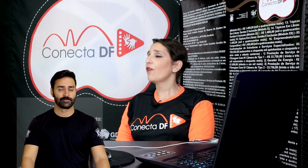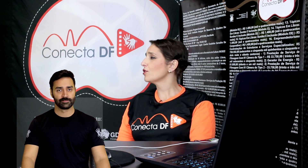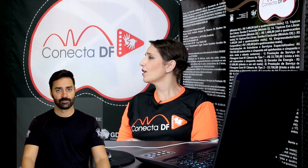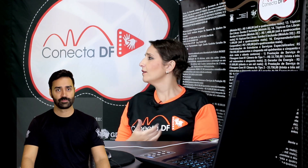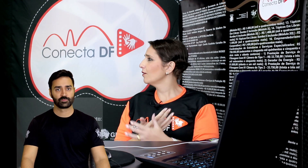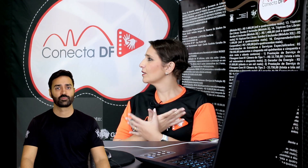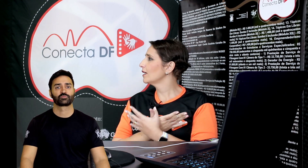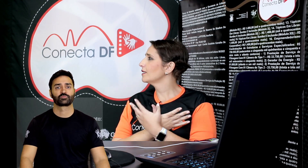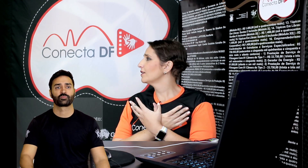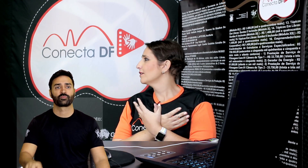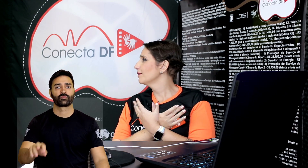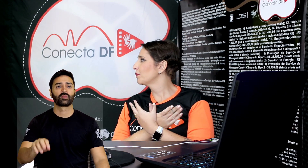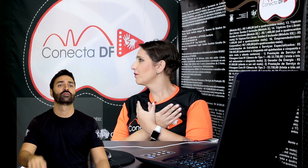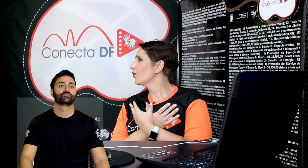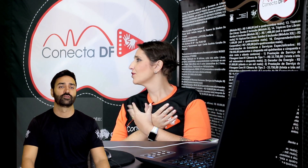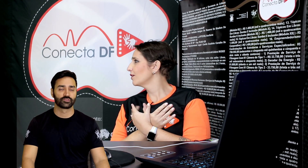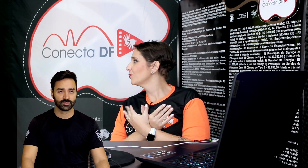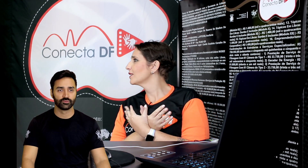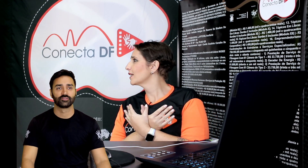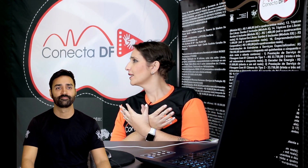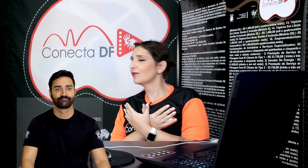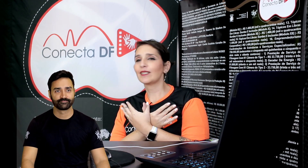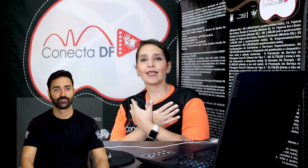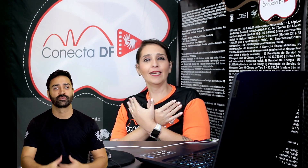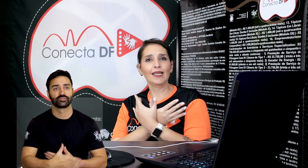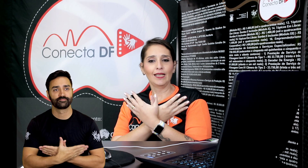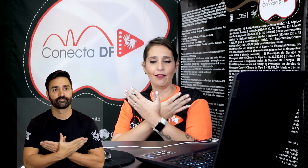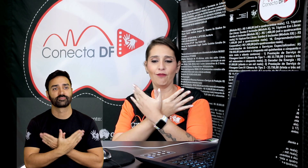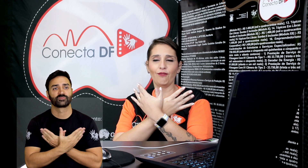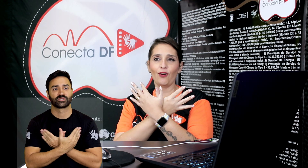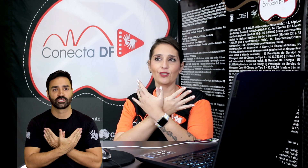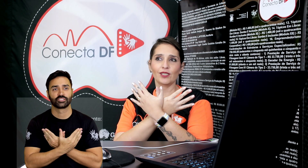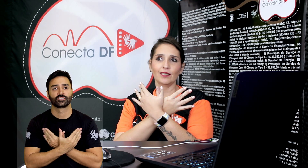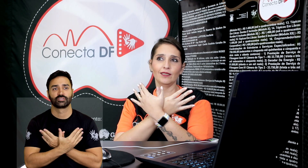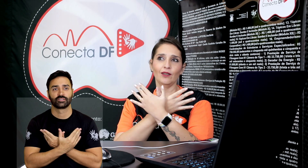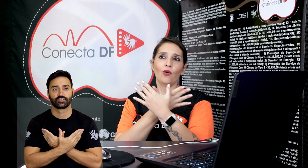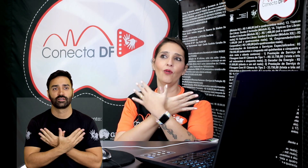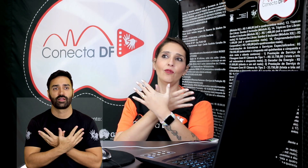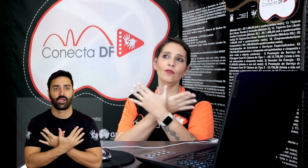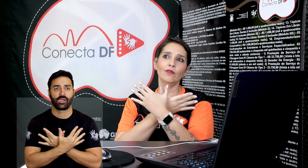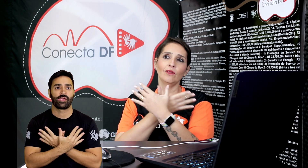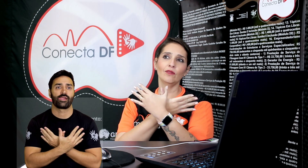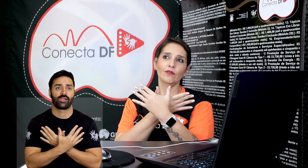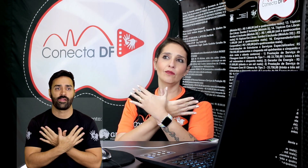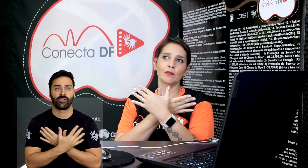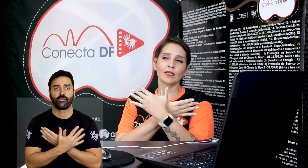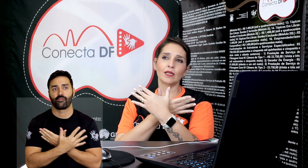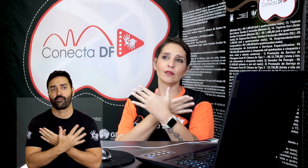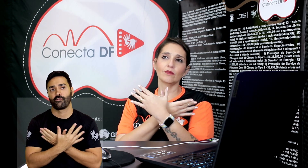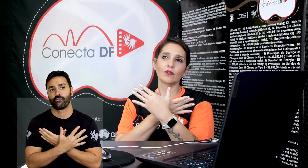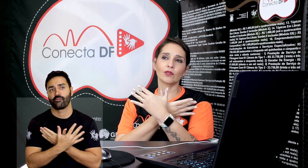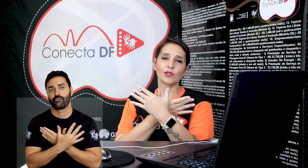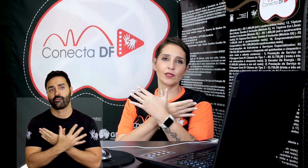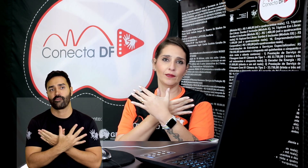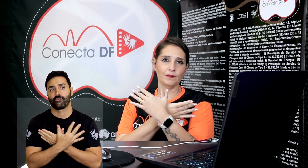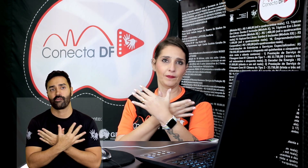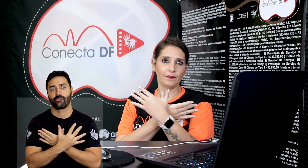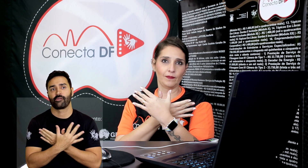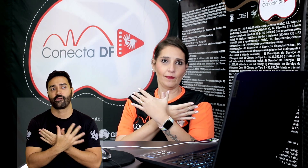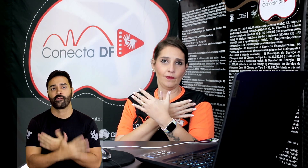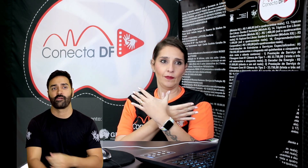A vodka ainda usa esses? Pra vodka usa, né? Vodka. Ou batendo,